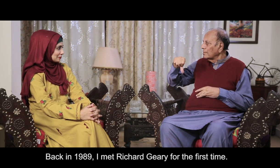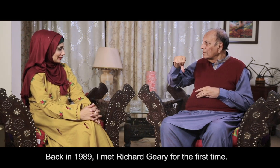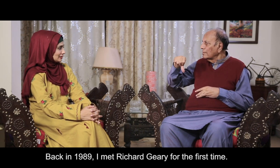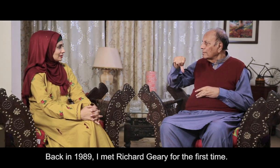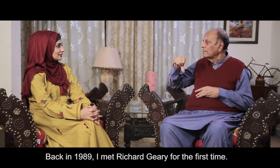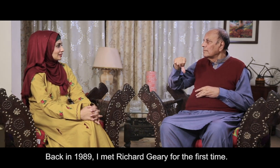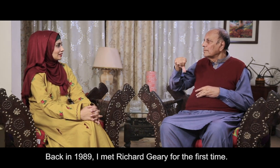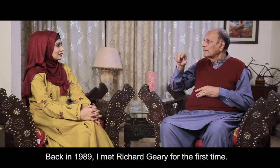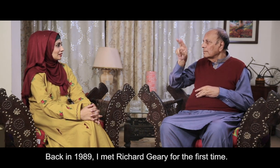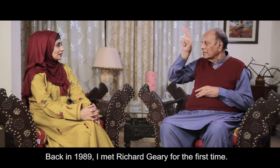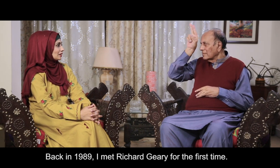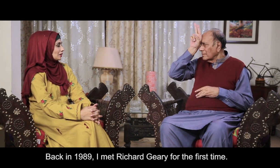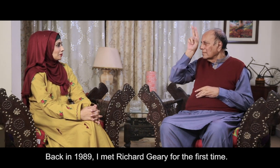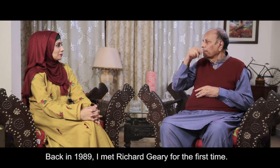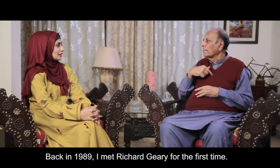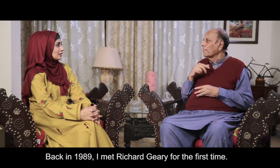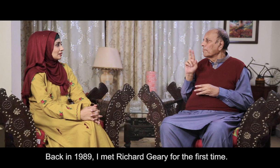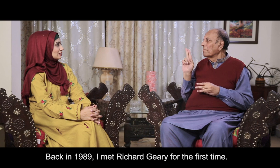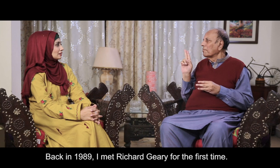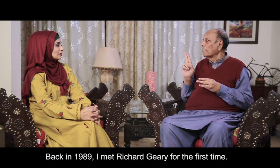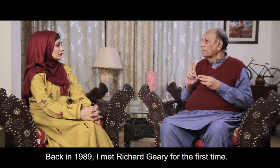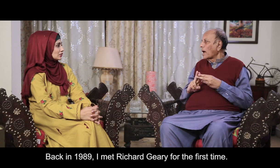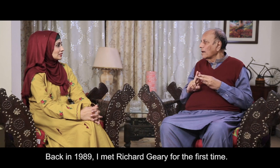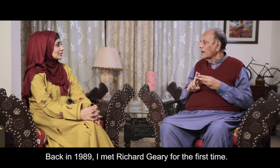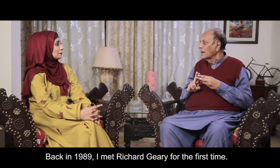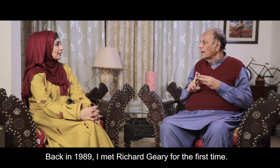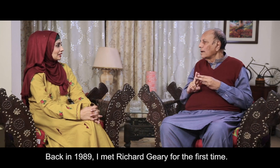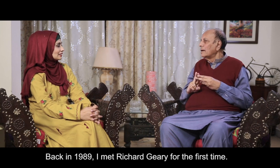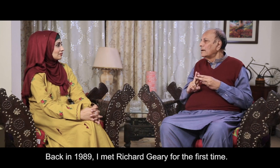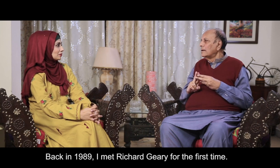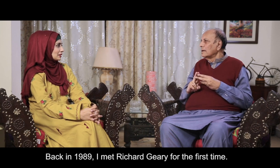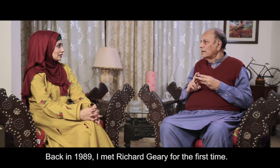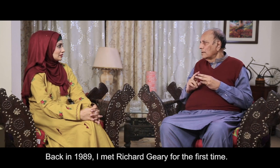1989 में मैं रिचर्ड से पहली दफ़ा मिला